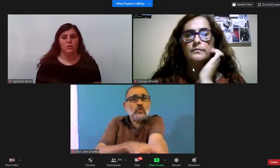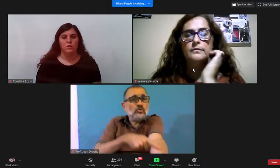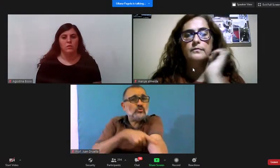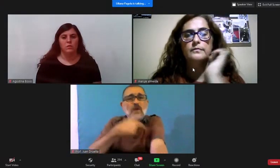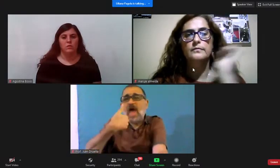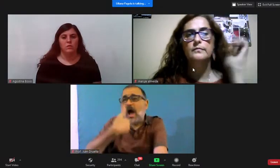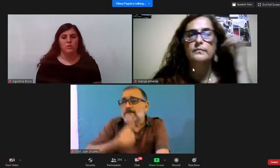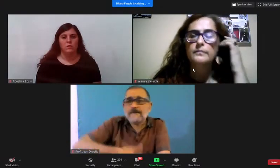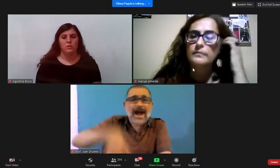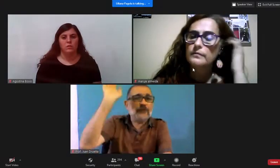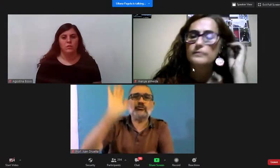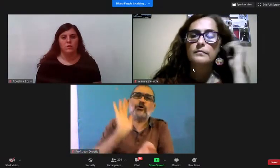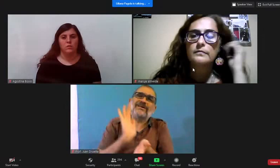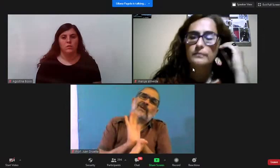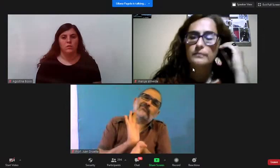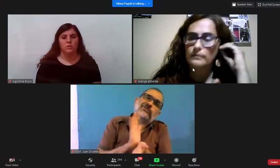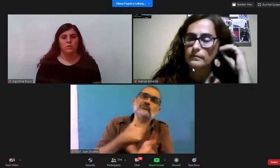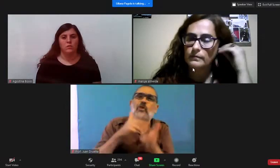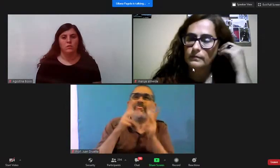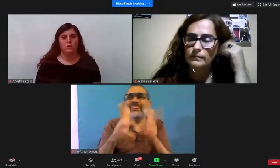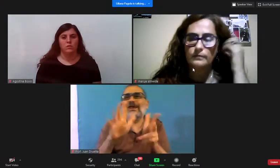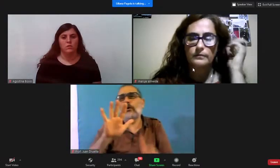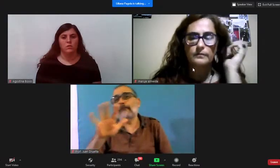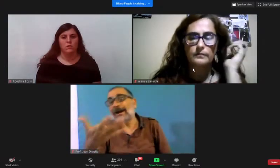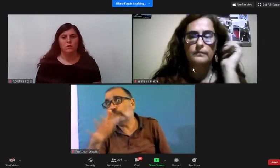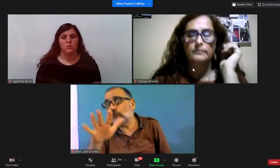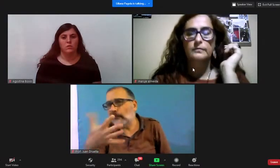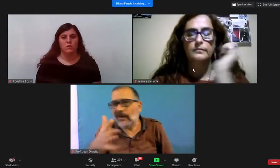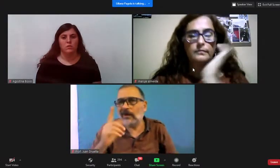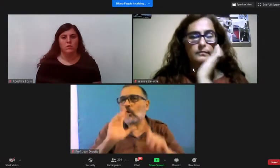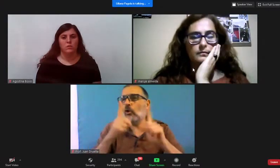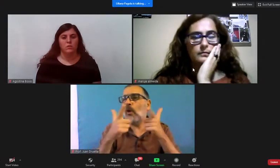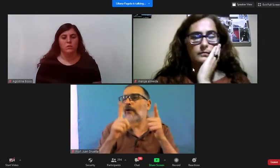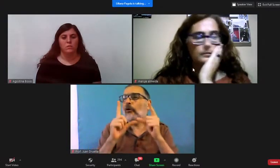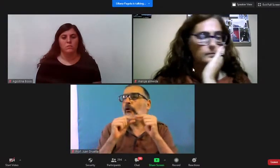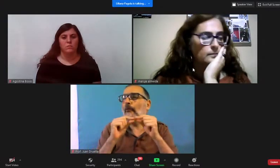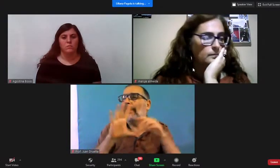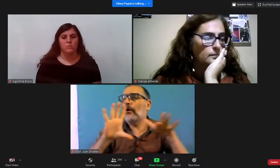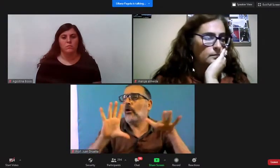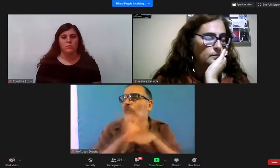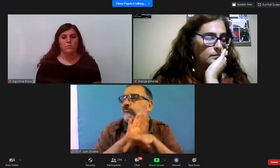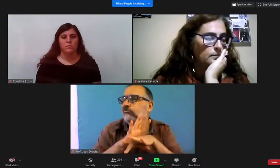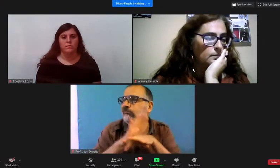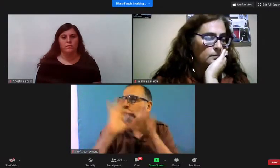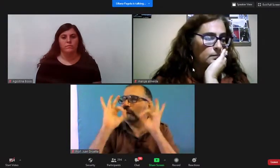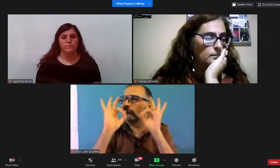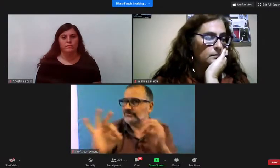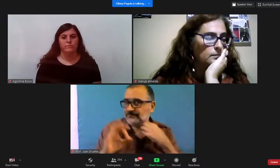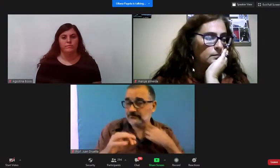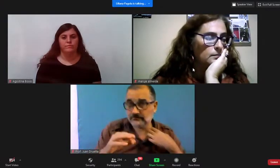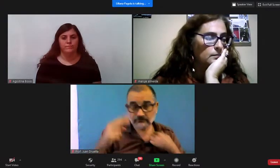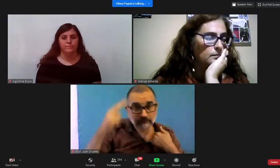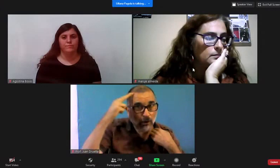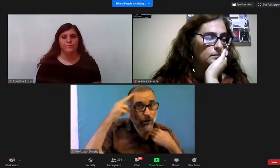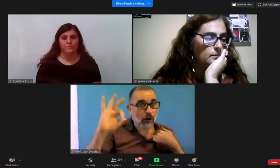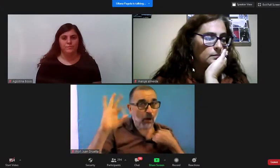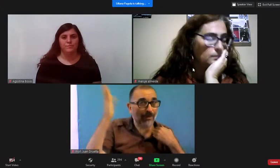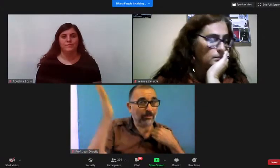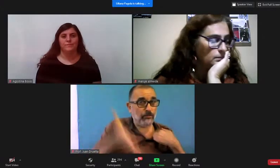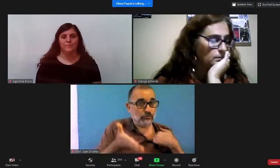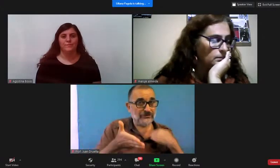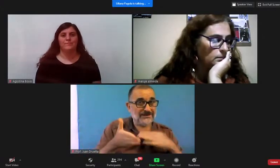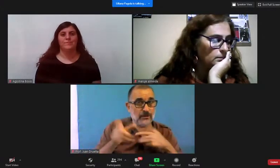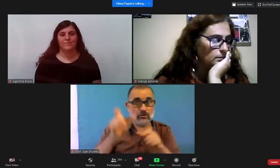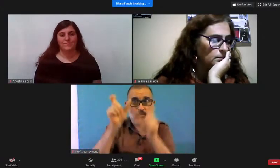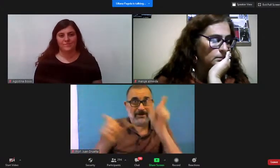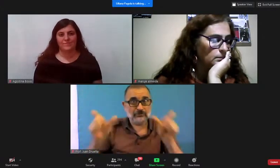nivel académico. De verdad, nosotros, la mayoría del tiempo, yo digo que no hay un número exacto, ¿no?